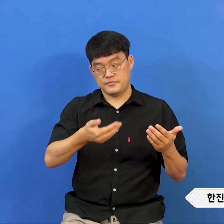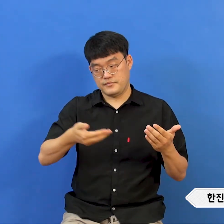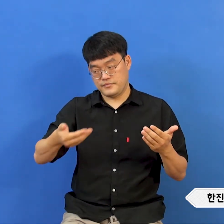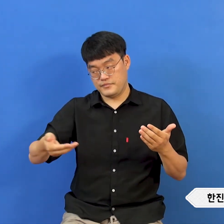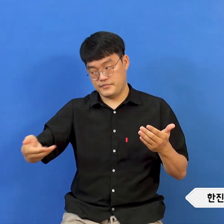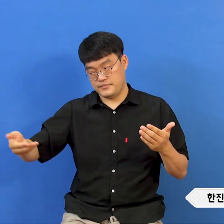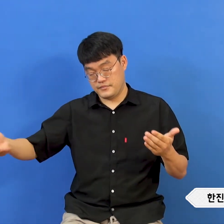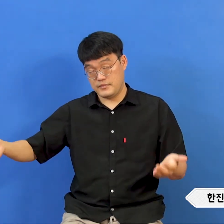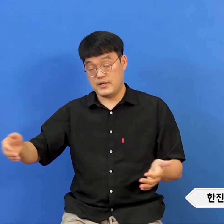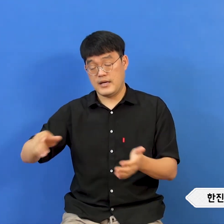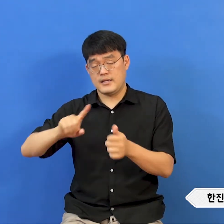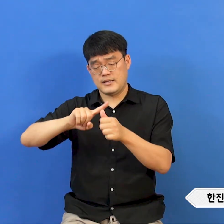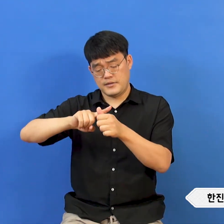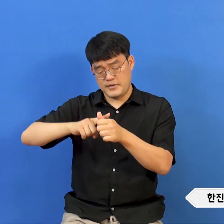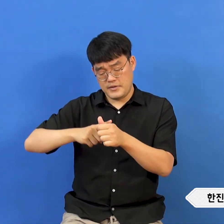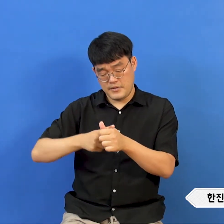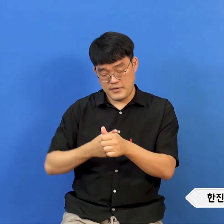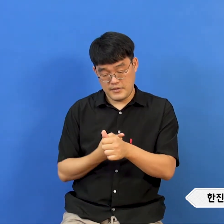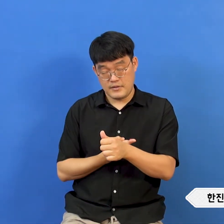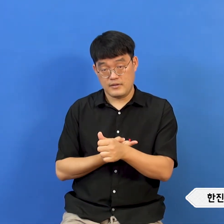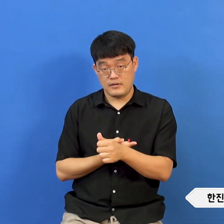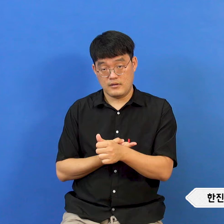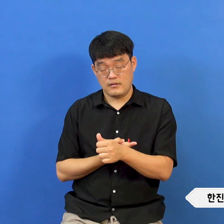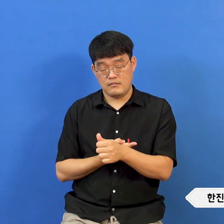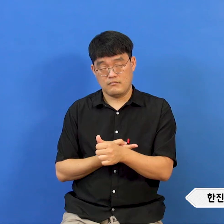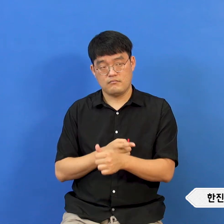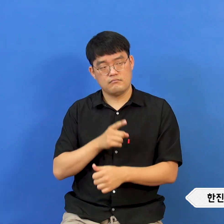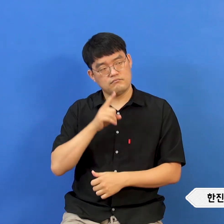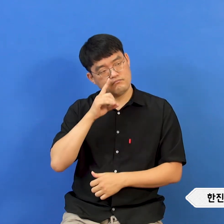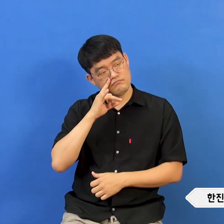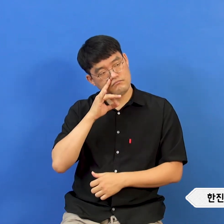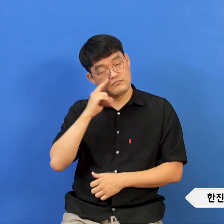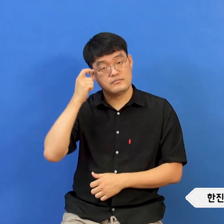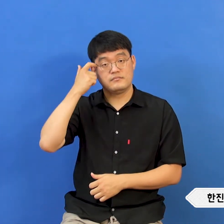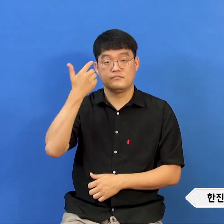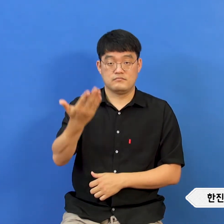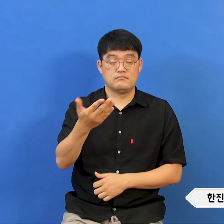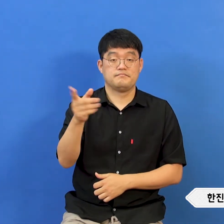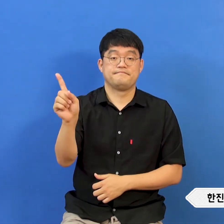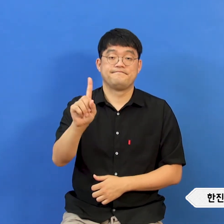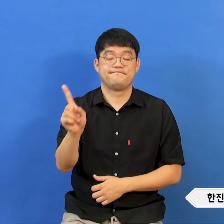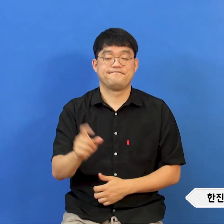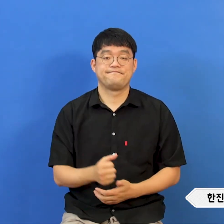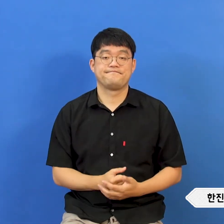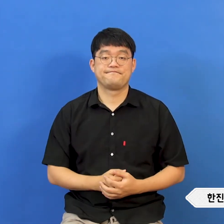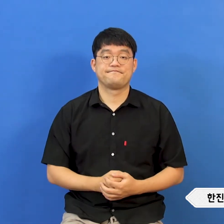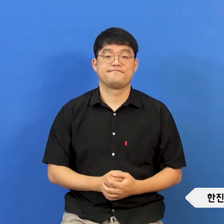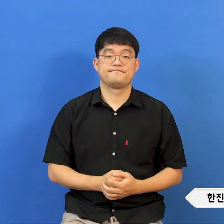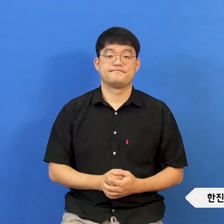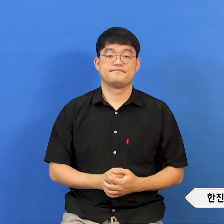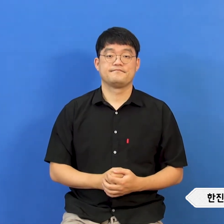보면 자연스럽게 대두되는 질문이 하나 생기지요. 뭡니까?